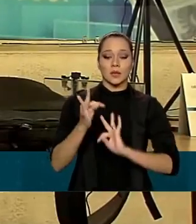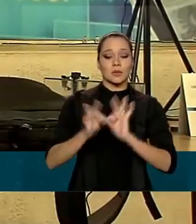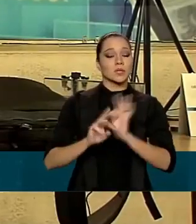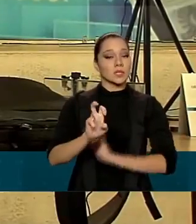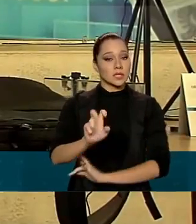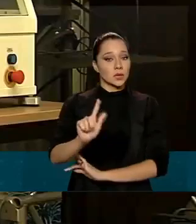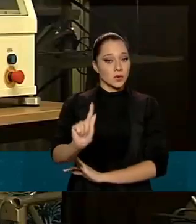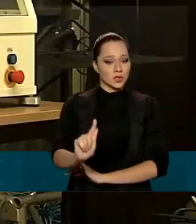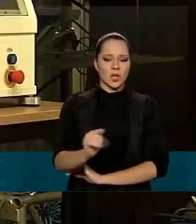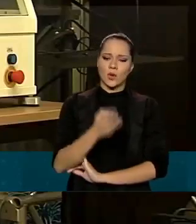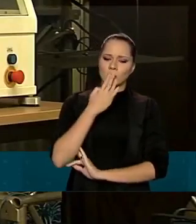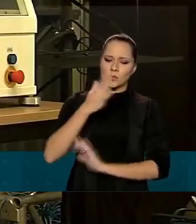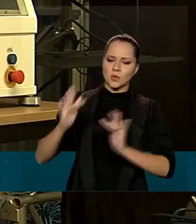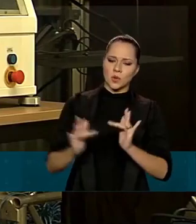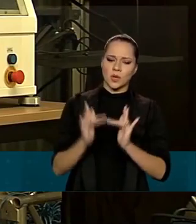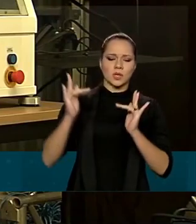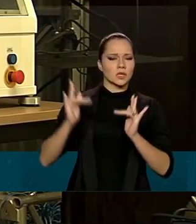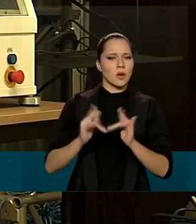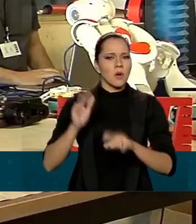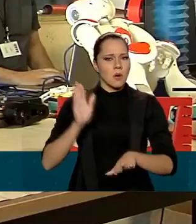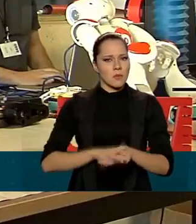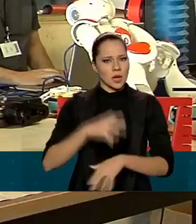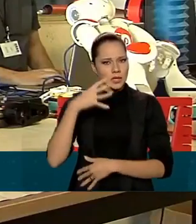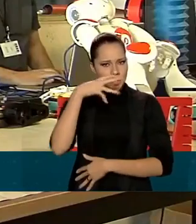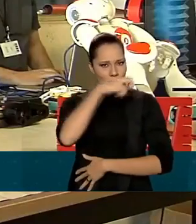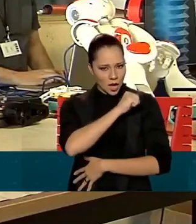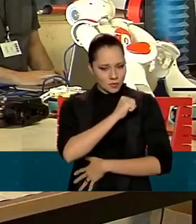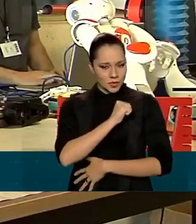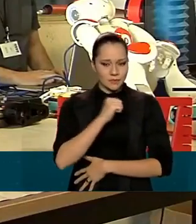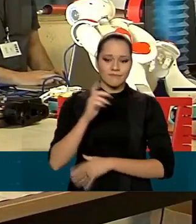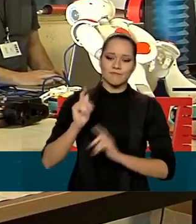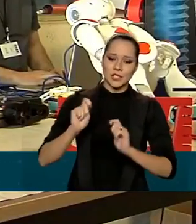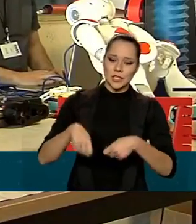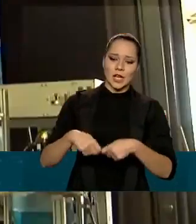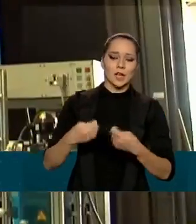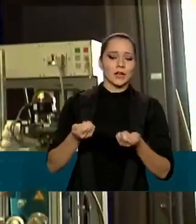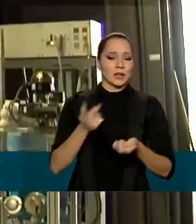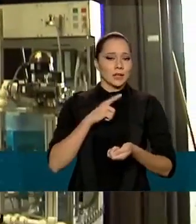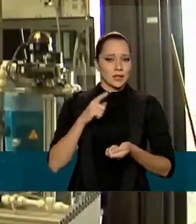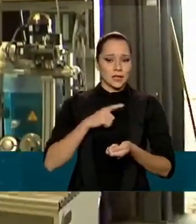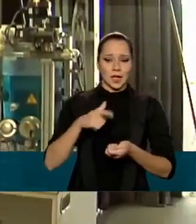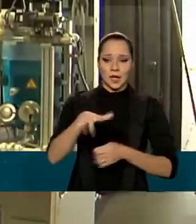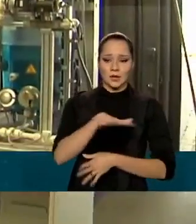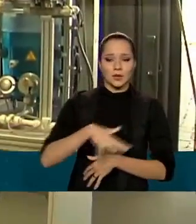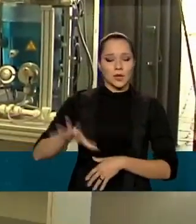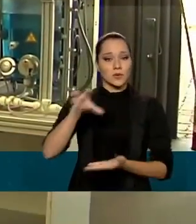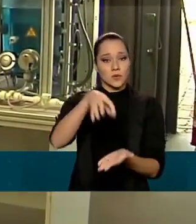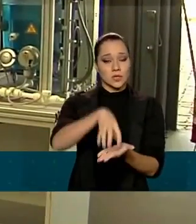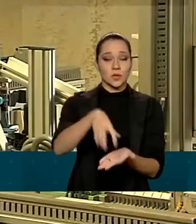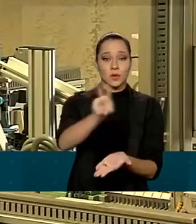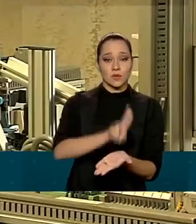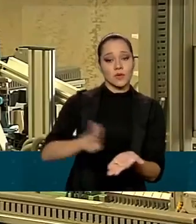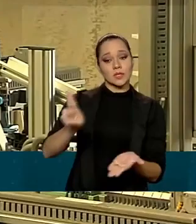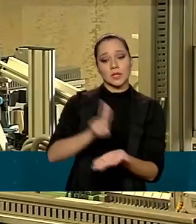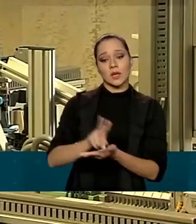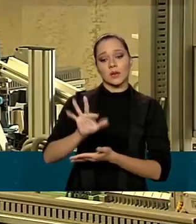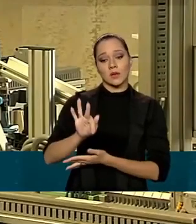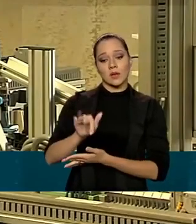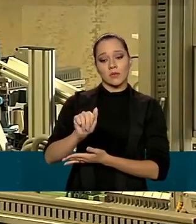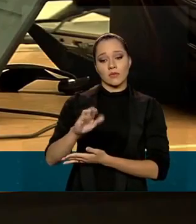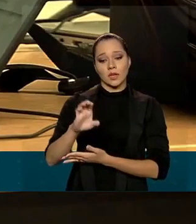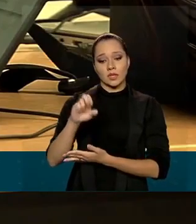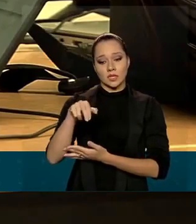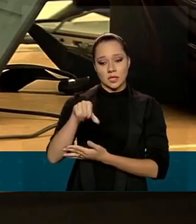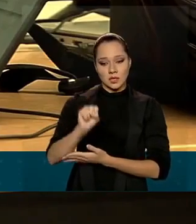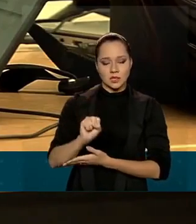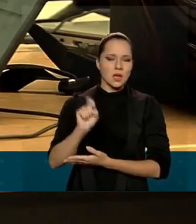5G, um tipo de conexão muito mais rápida, está em funcionamento no campus do Centro Universitário FACENS. É